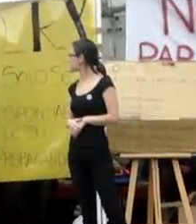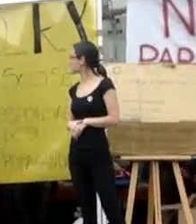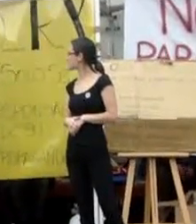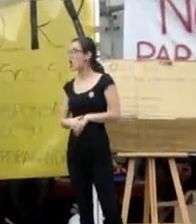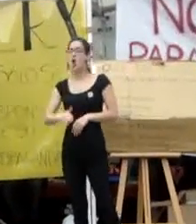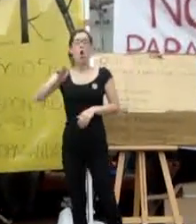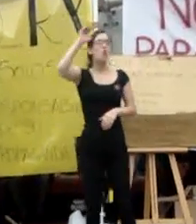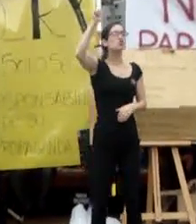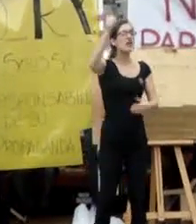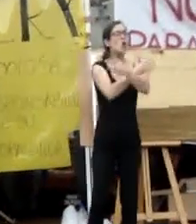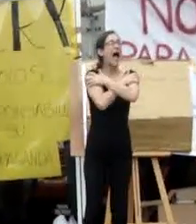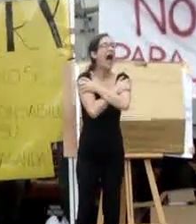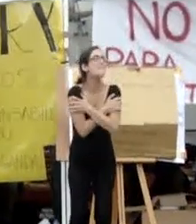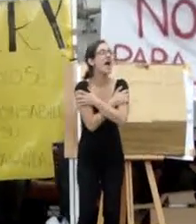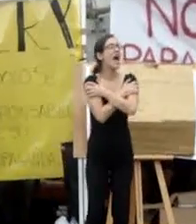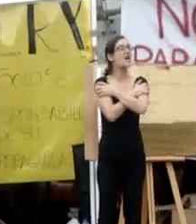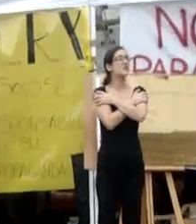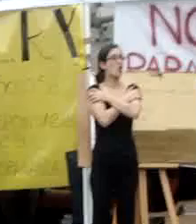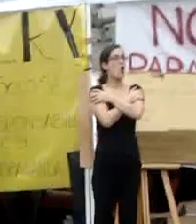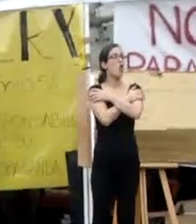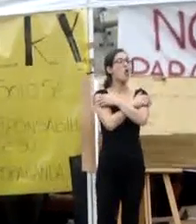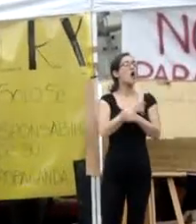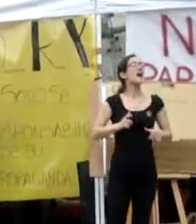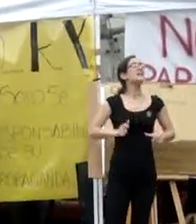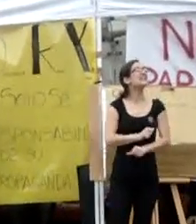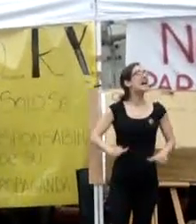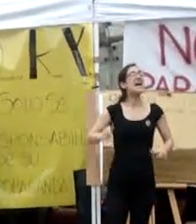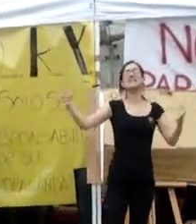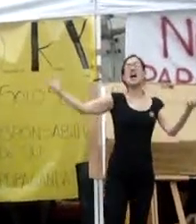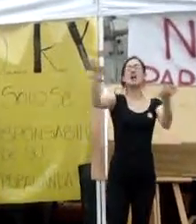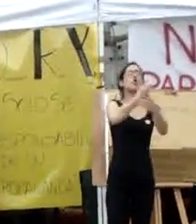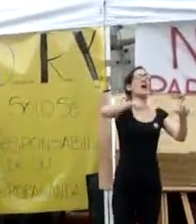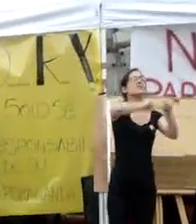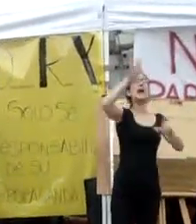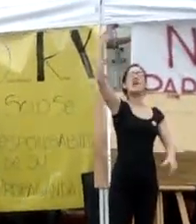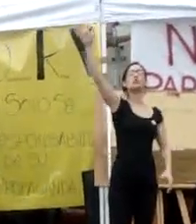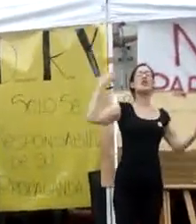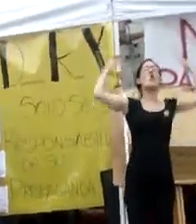Un saludo y un abrazo desde Argentina para toda España. Gracias.